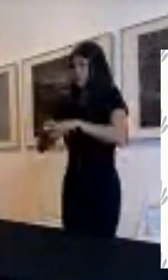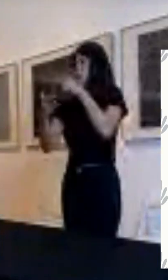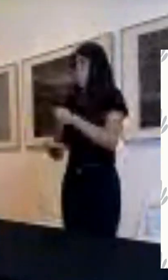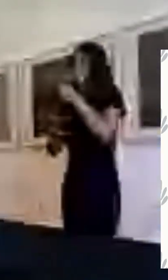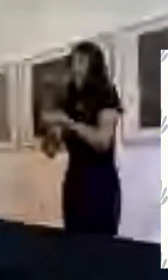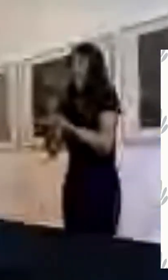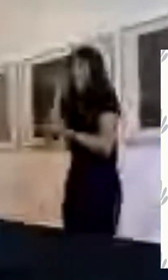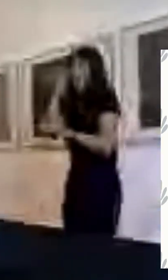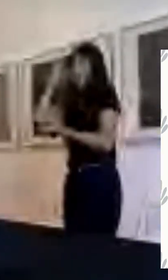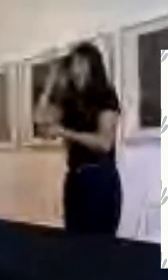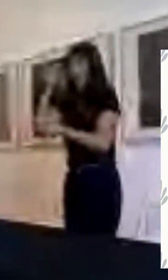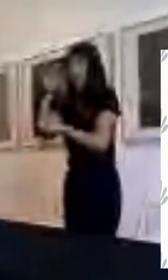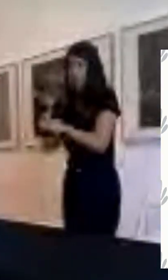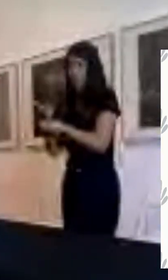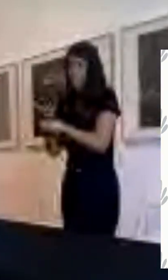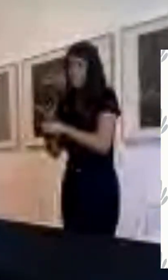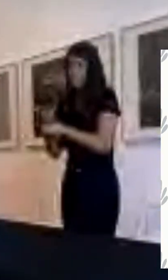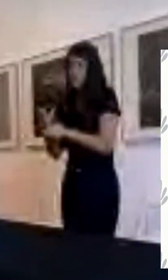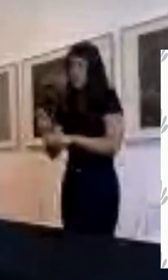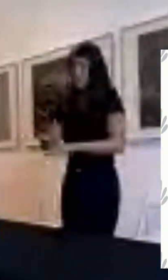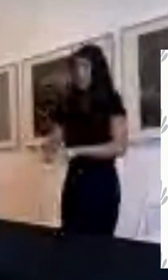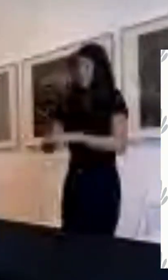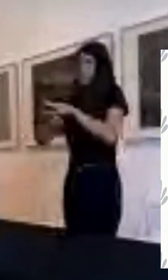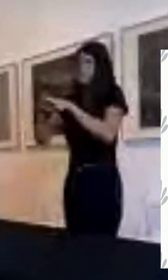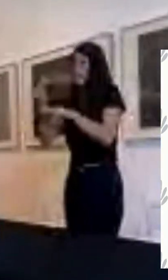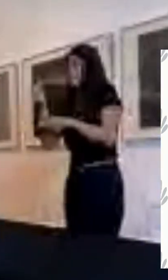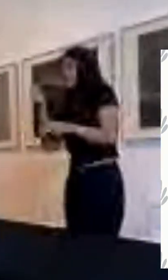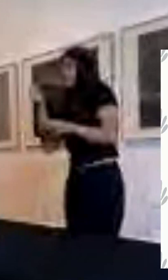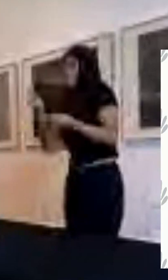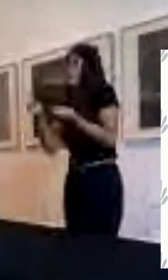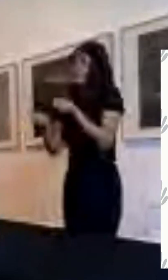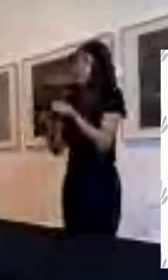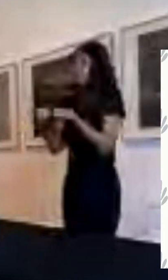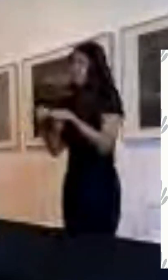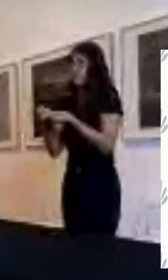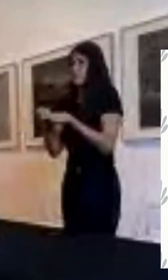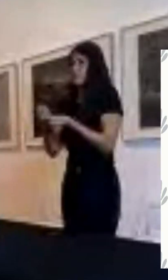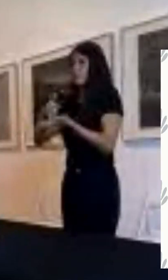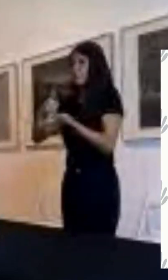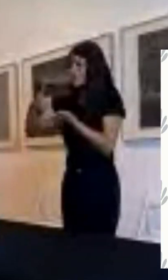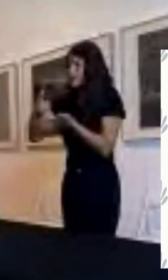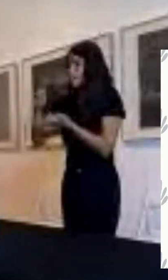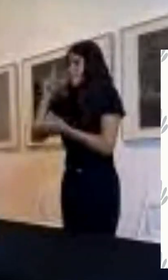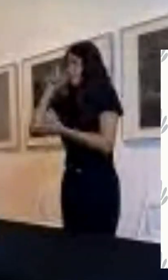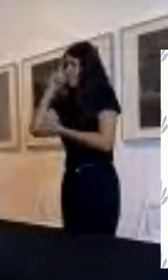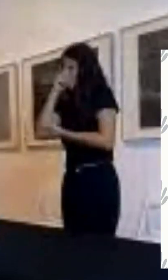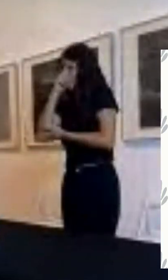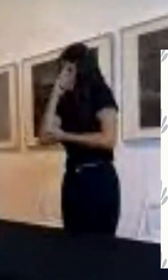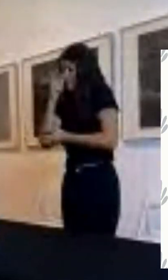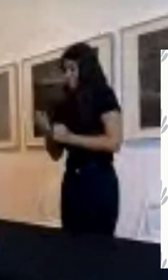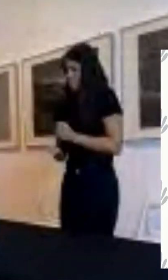no solamente están las ideas, los recursos siempre que están ahí vulnerables o queriendo hacer que